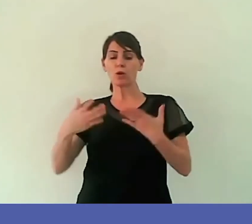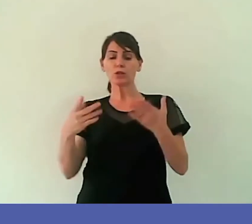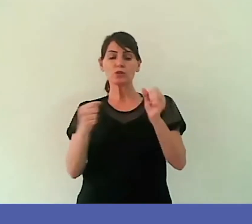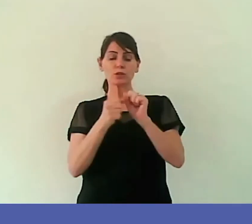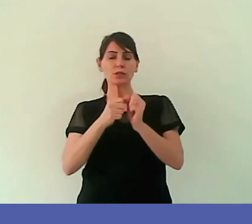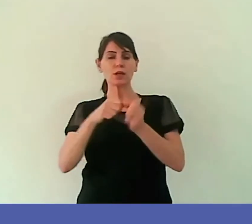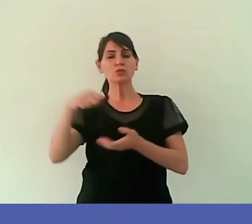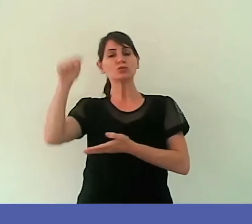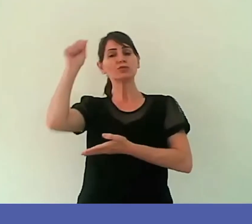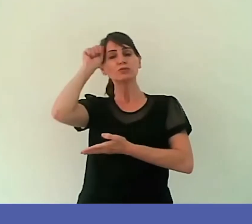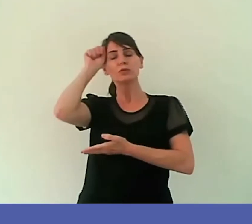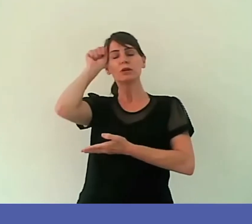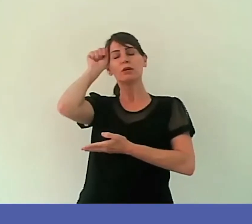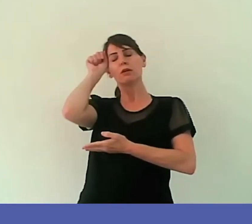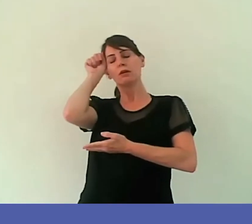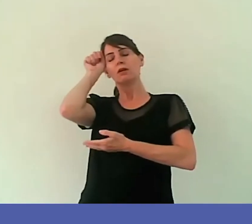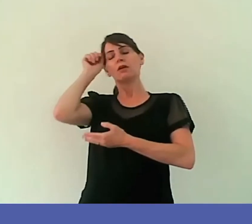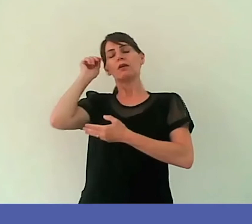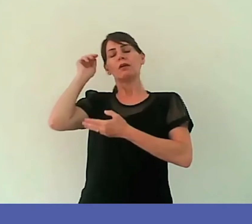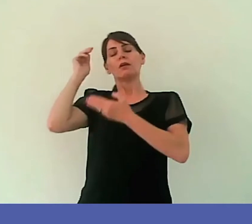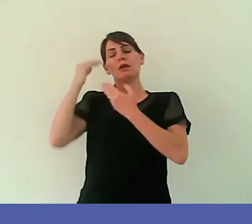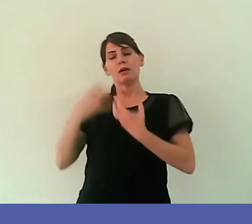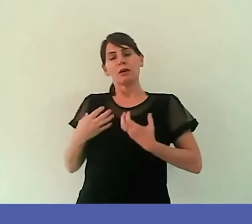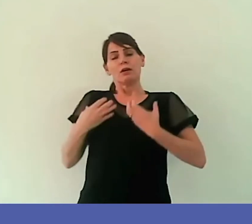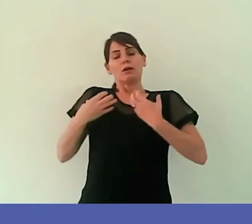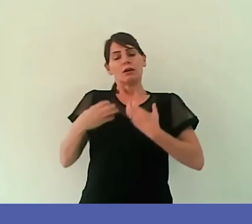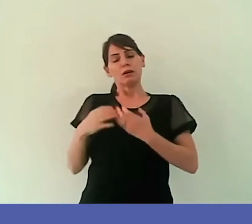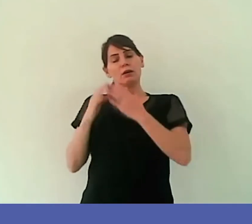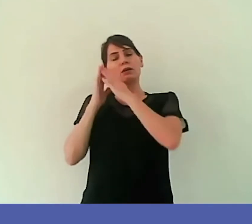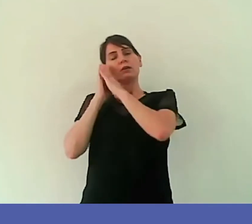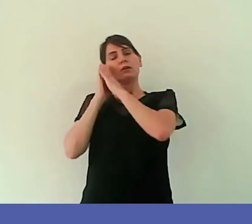adormecer, um pesado sono,